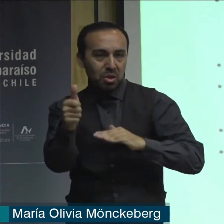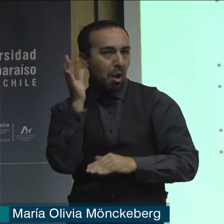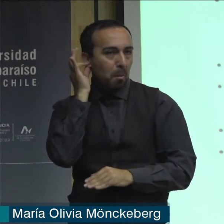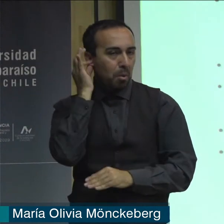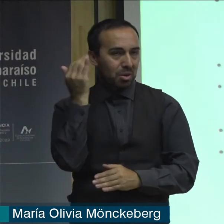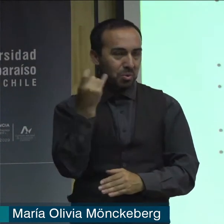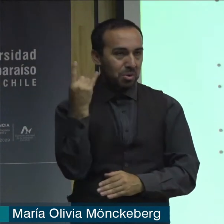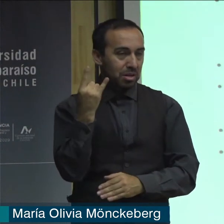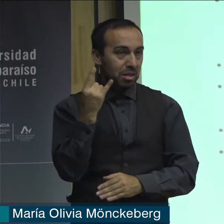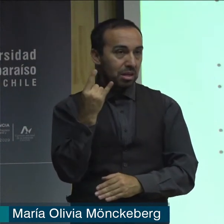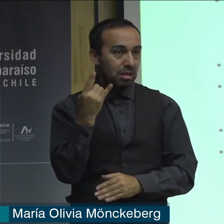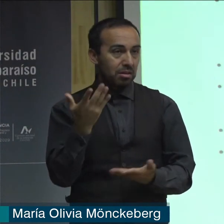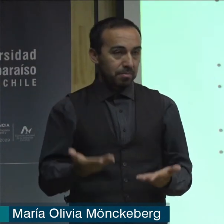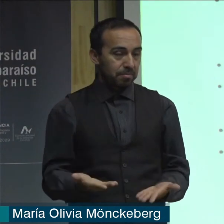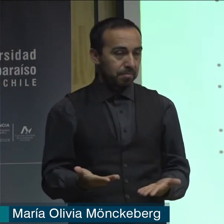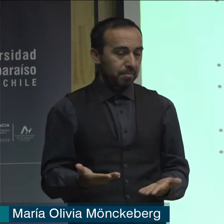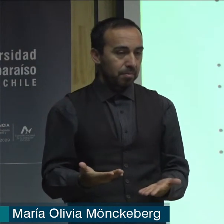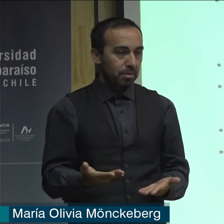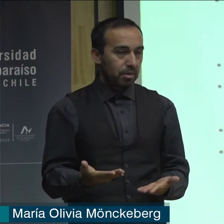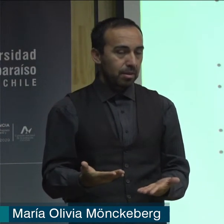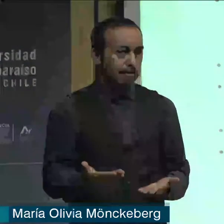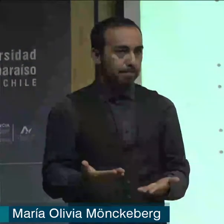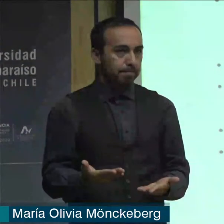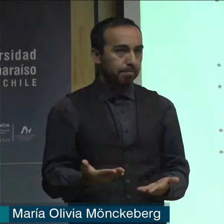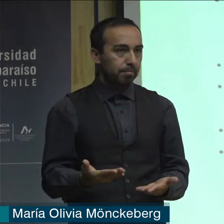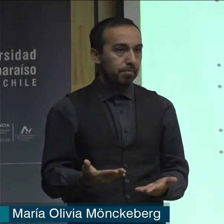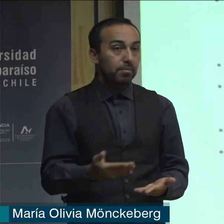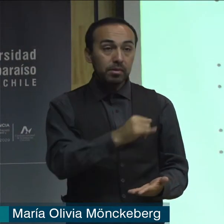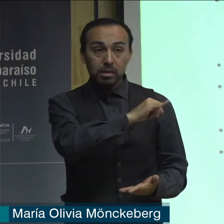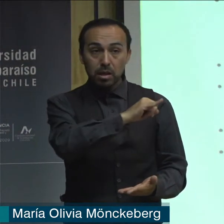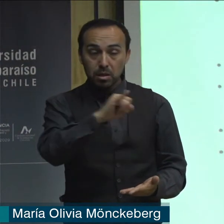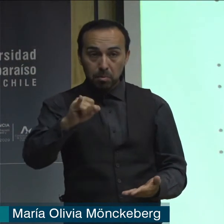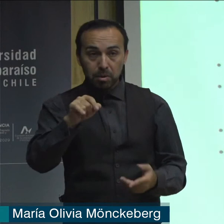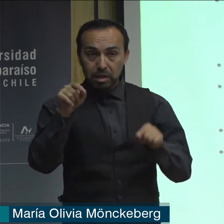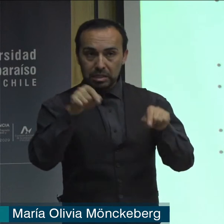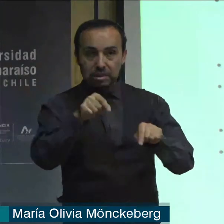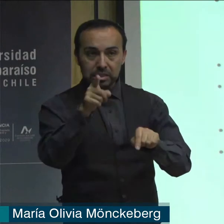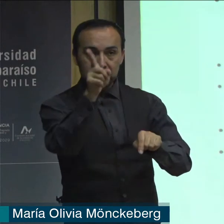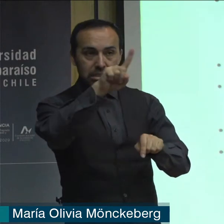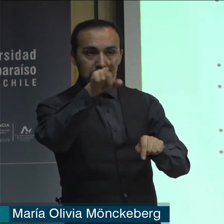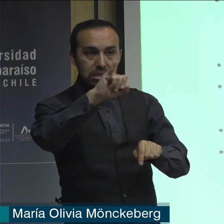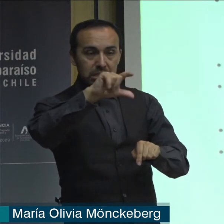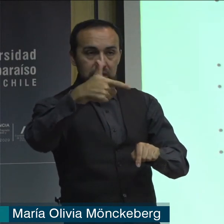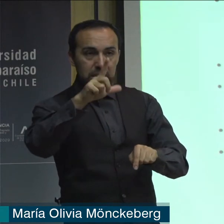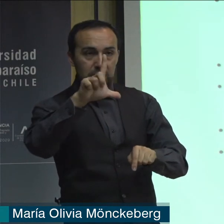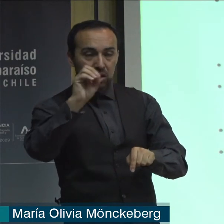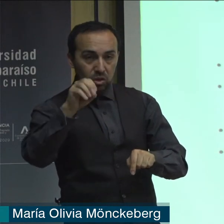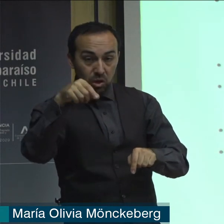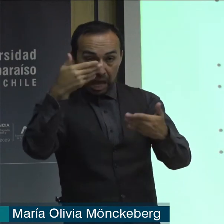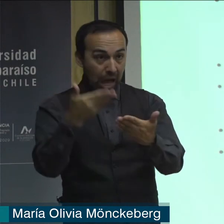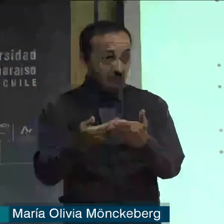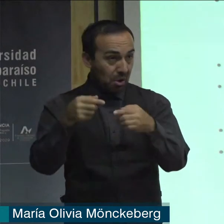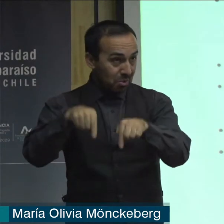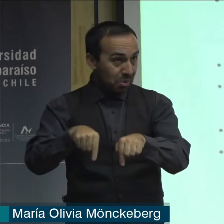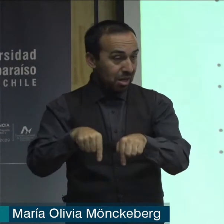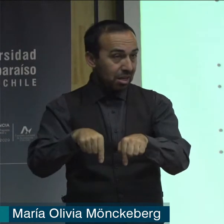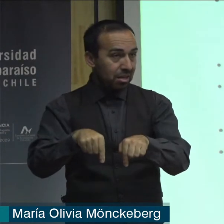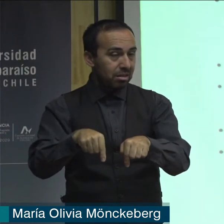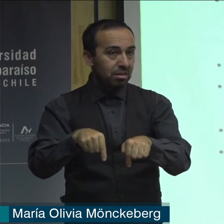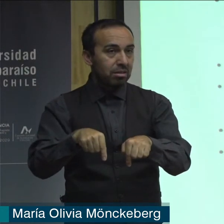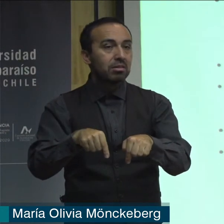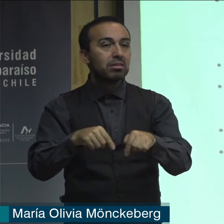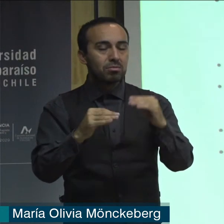luego ya ya en este siglo que se equipara en términos de cifra Y hoy por hoy